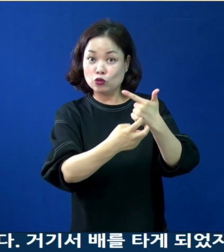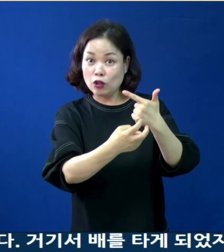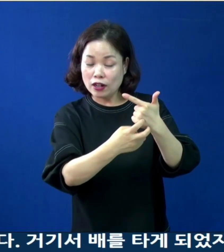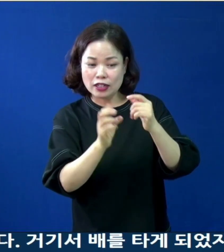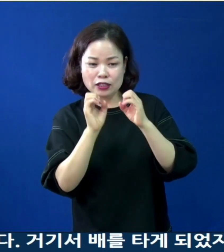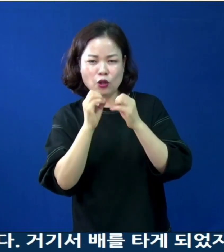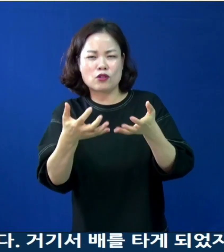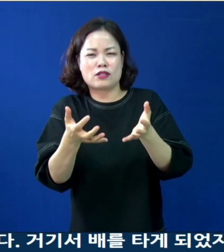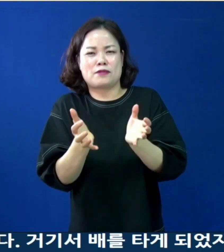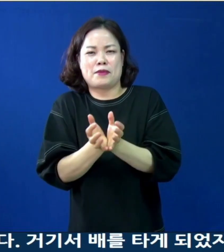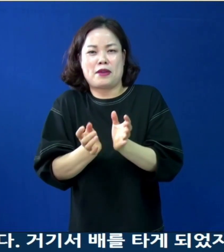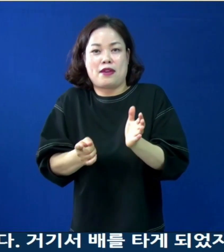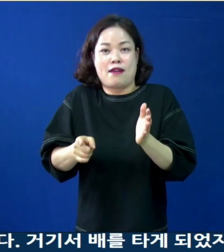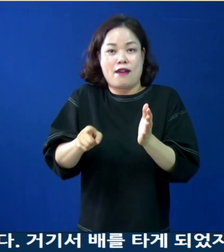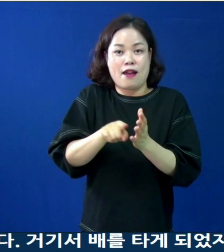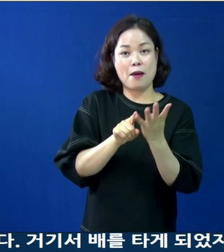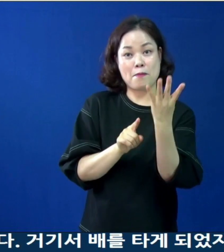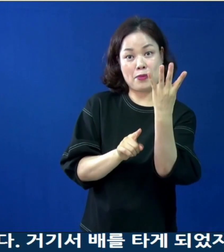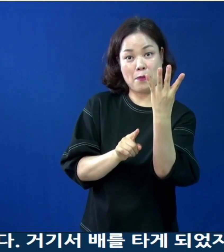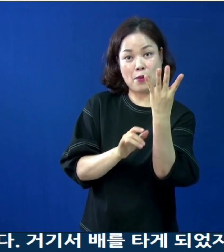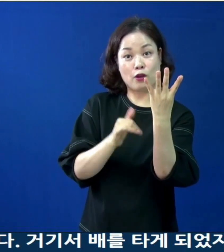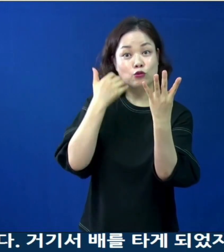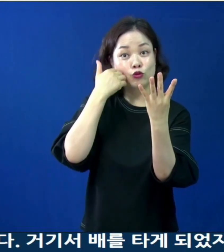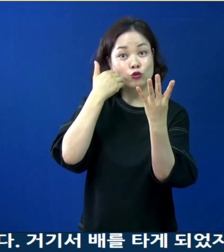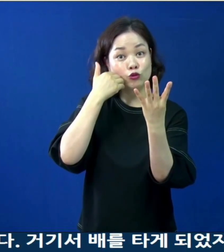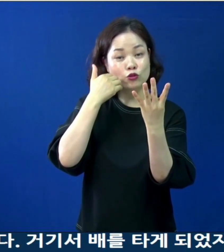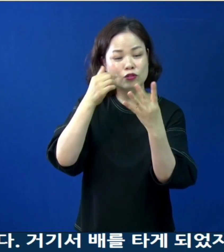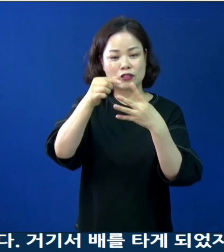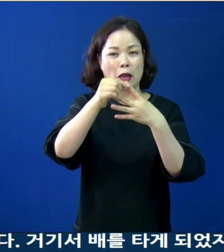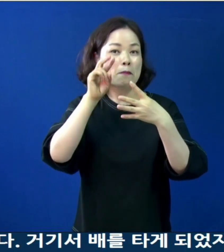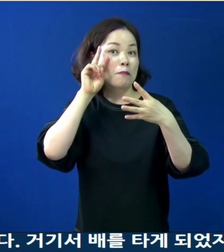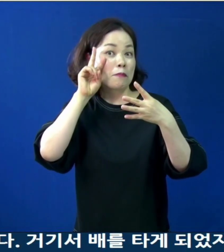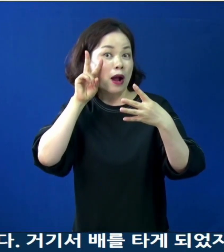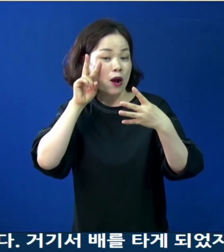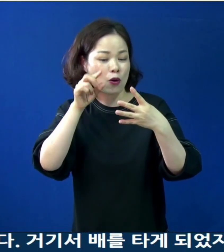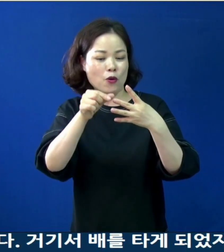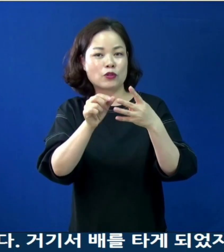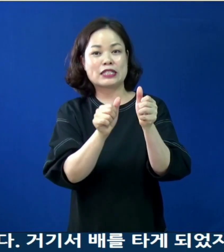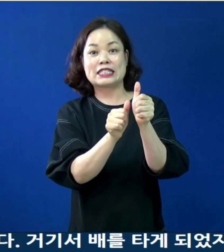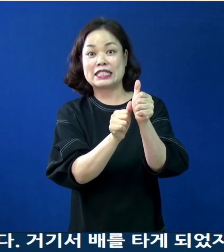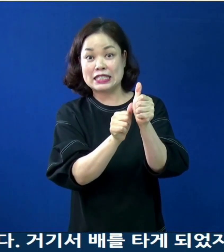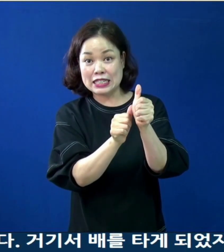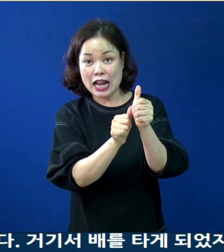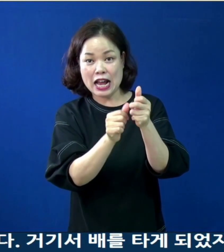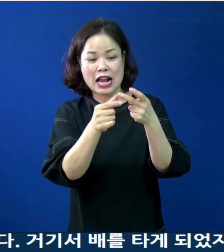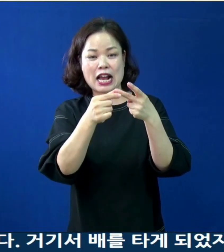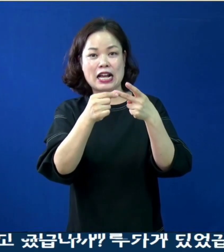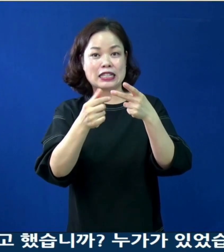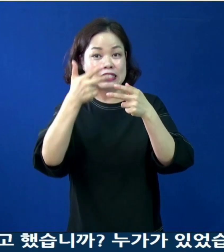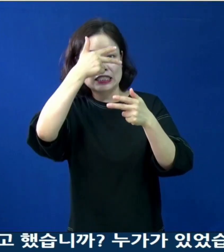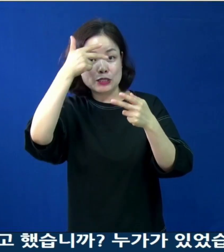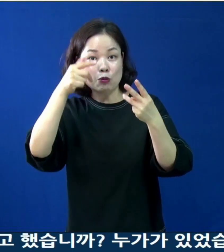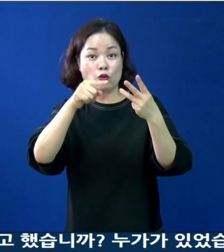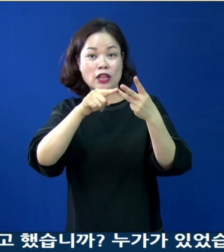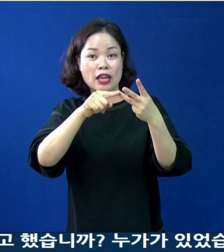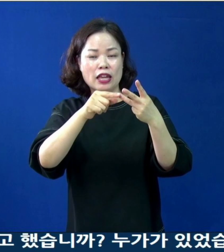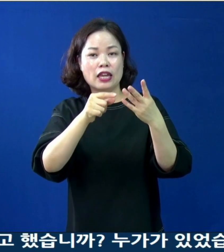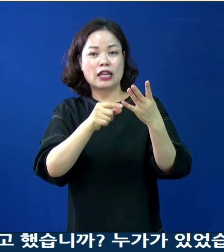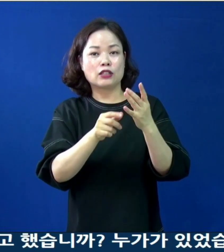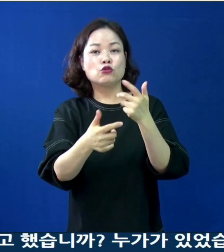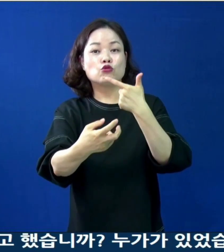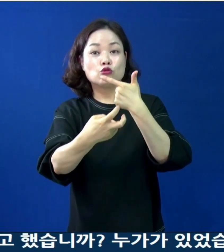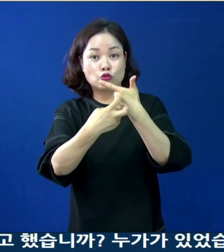선교팀에 합류된 거죠. 그러니까 4명이 된 겁니다. 누구입니까? 바울, 실라, 디모데, 누가, 이렇게